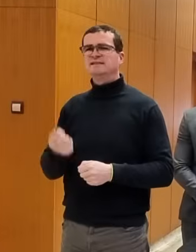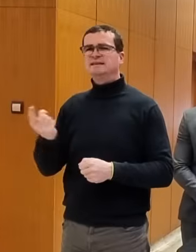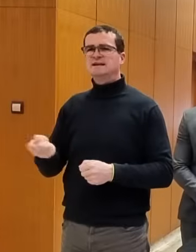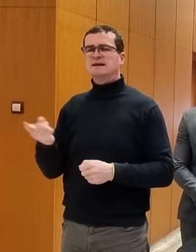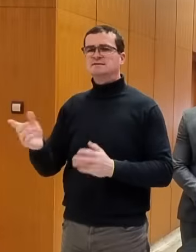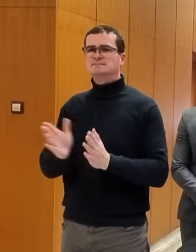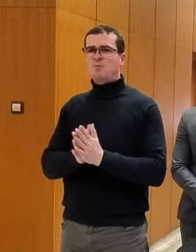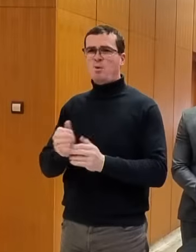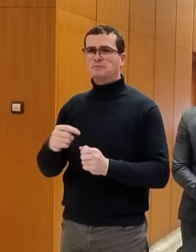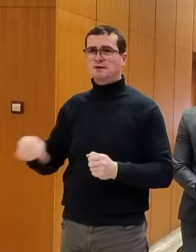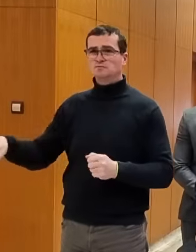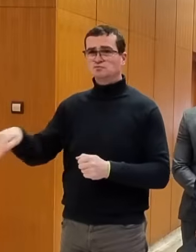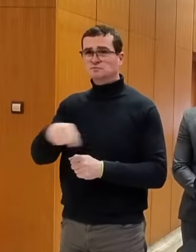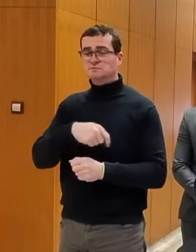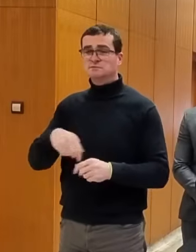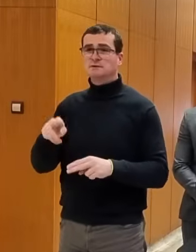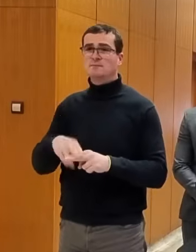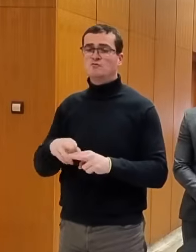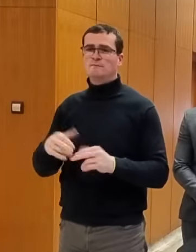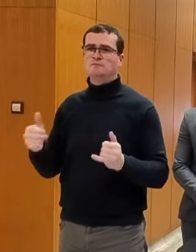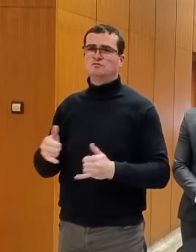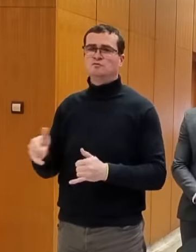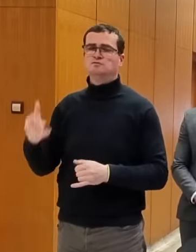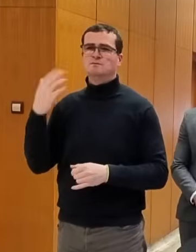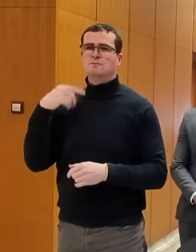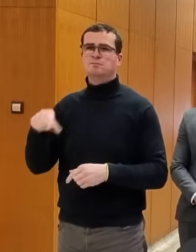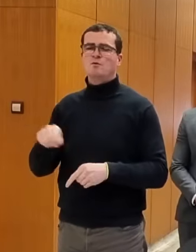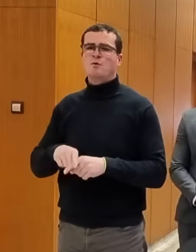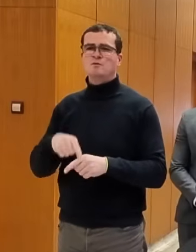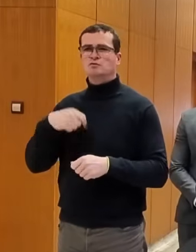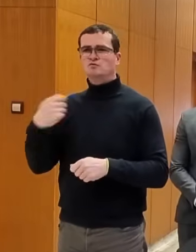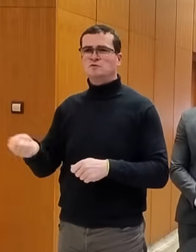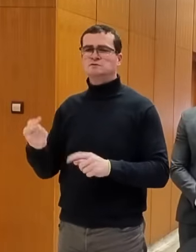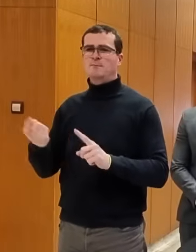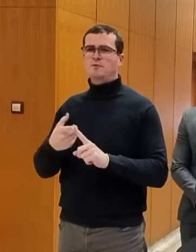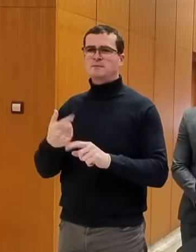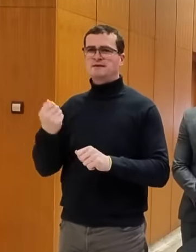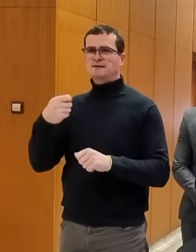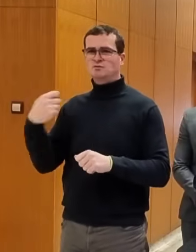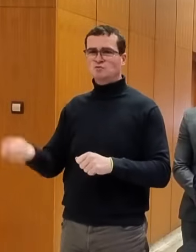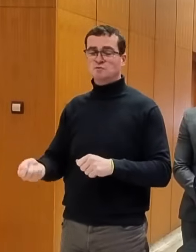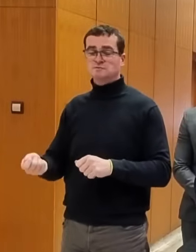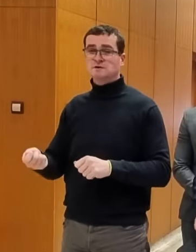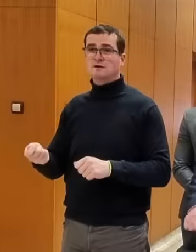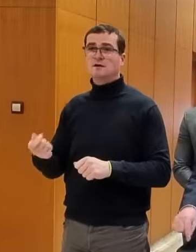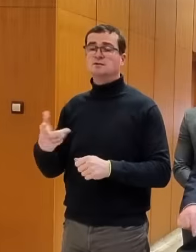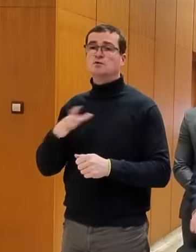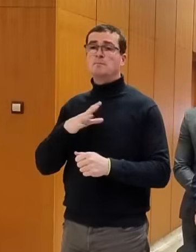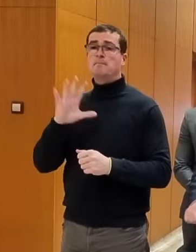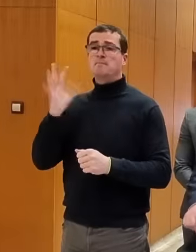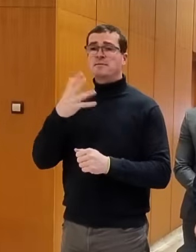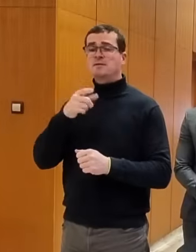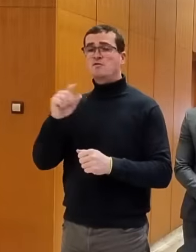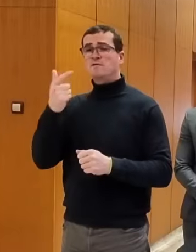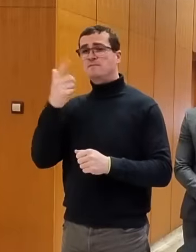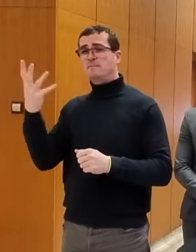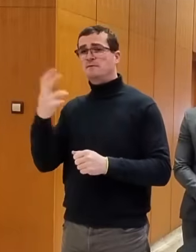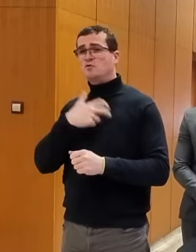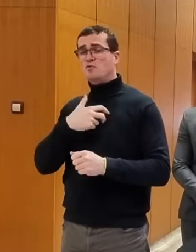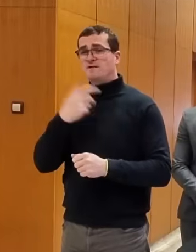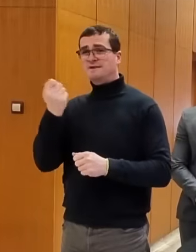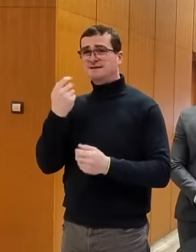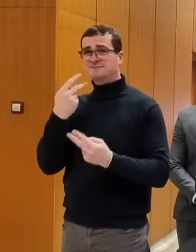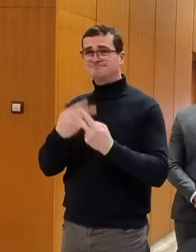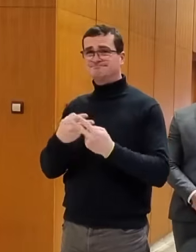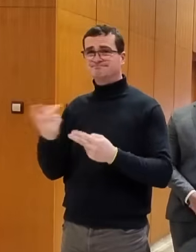tých spolupracujúcich obvinených, ktorým potom reálne boli ukladané podmienečné tresty. Čiže s hrozbou 15, 20, 25 rokov trestu